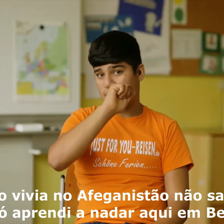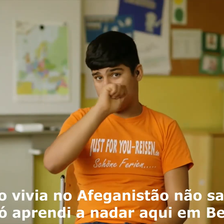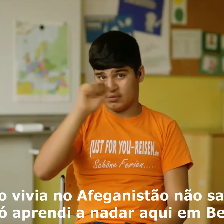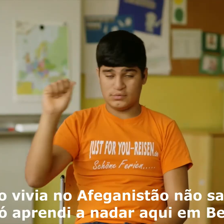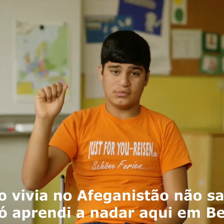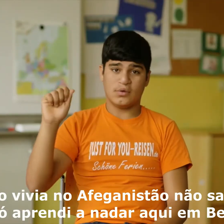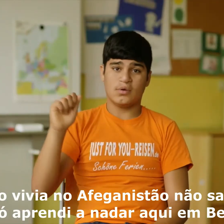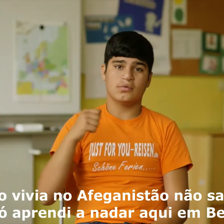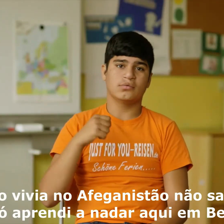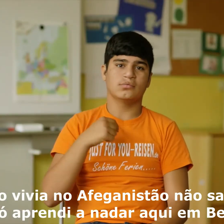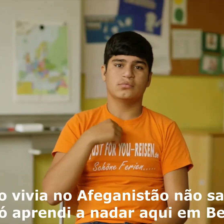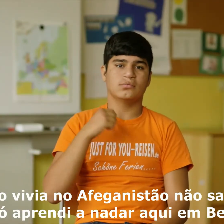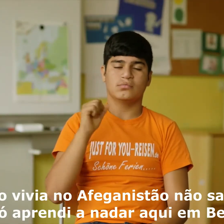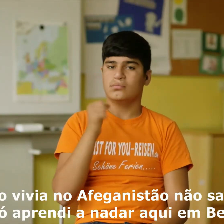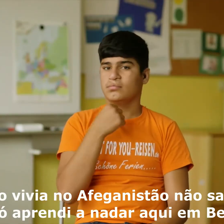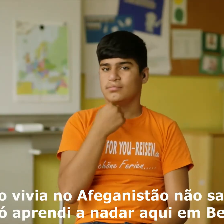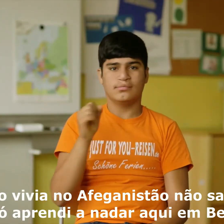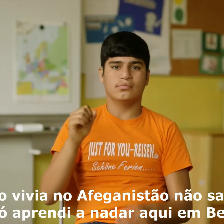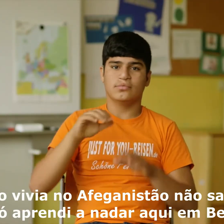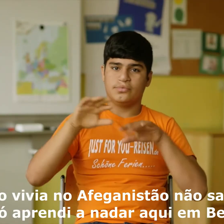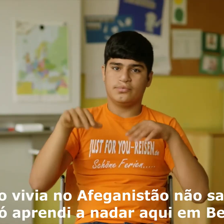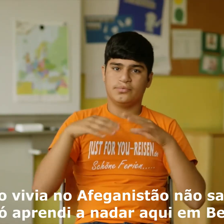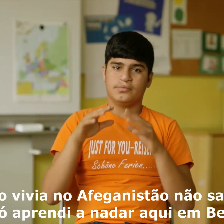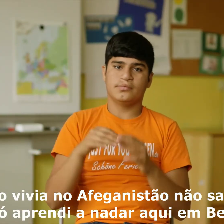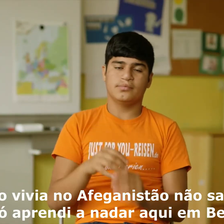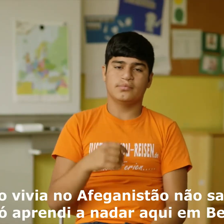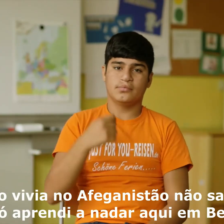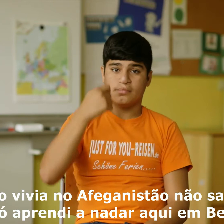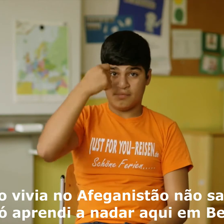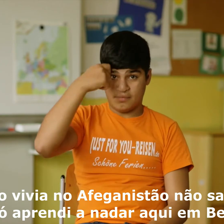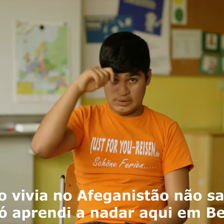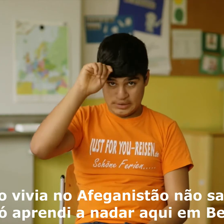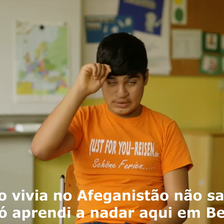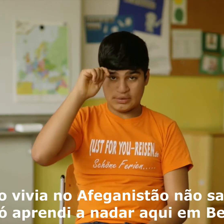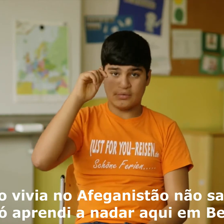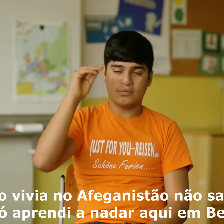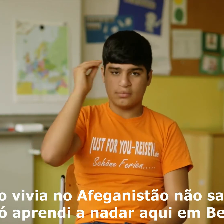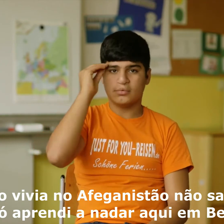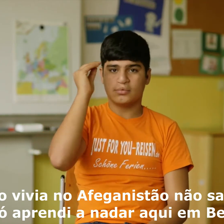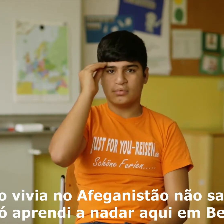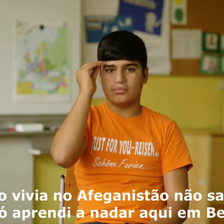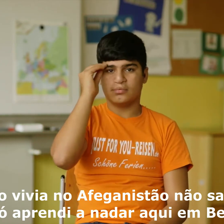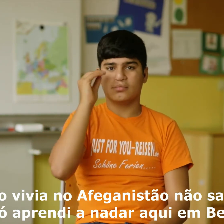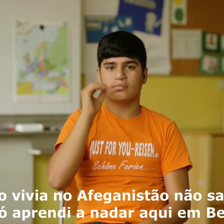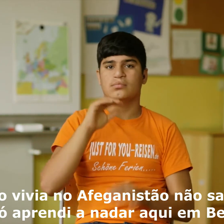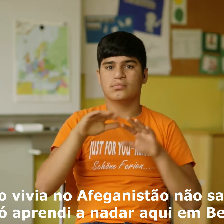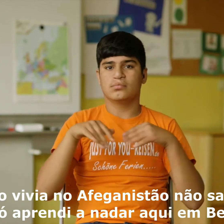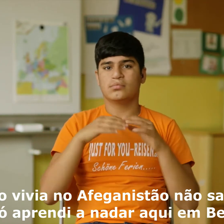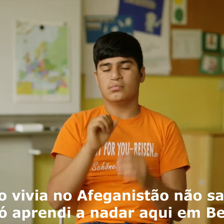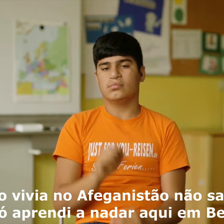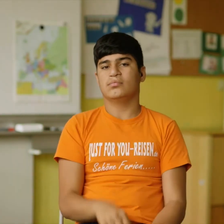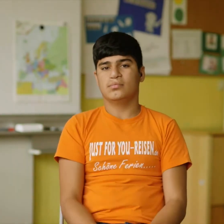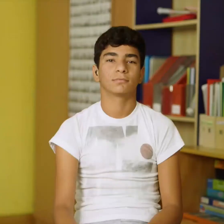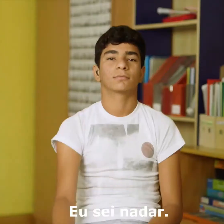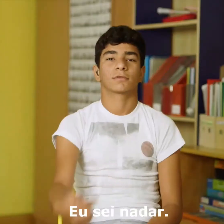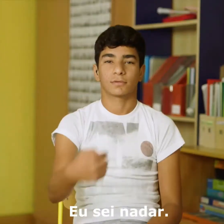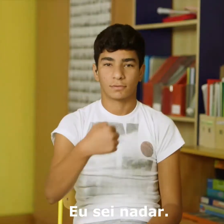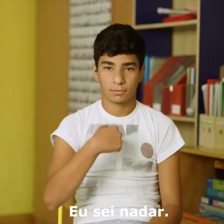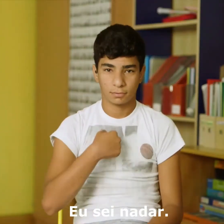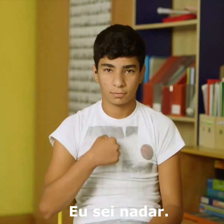No Afeganistão eu não sabia nadar. Depois quando vim para Berlim eu aprendi. Eu sei